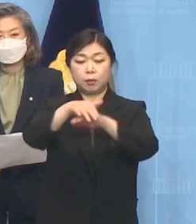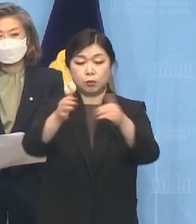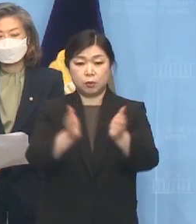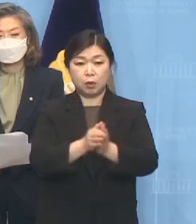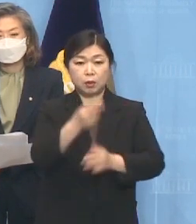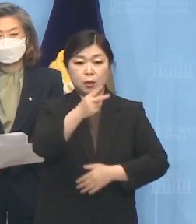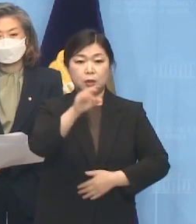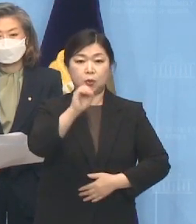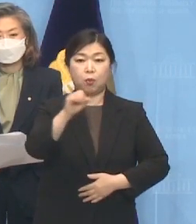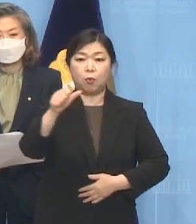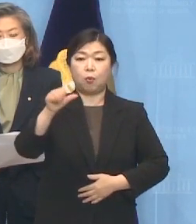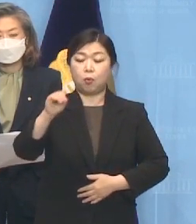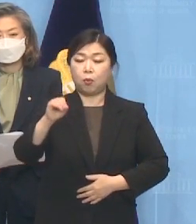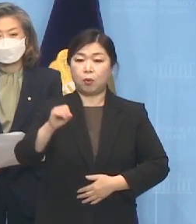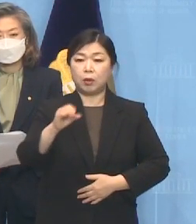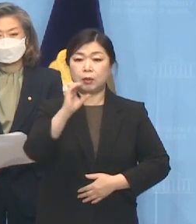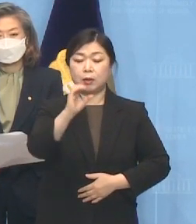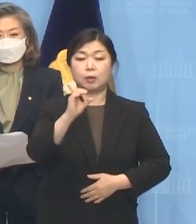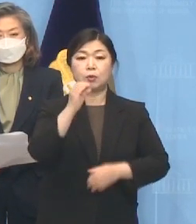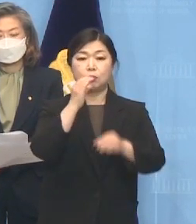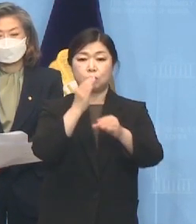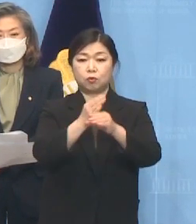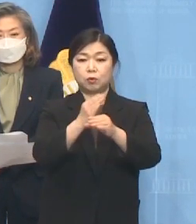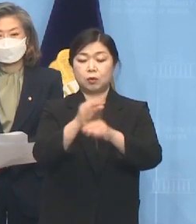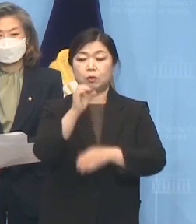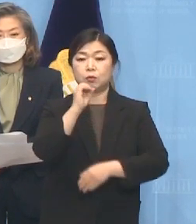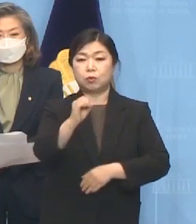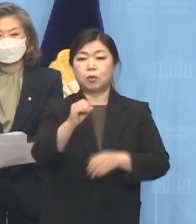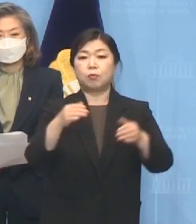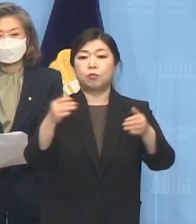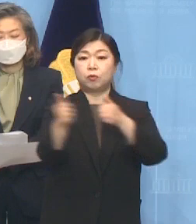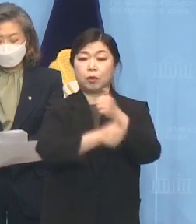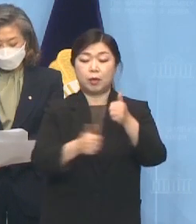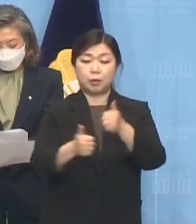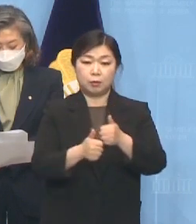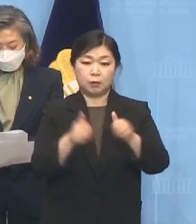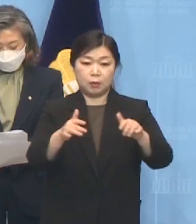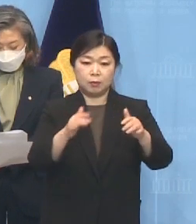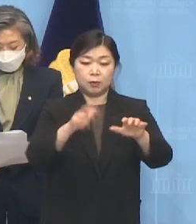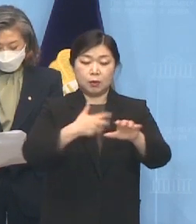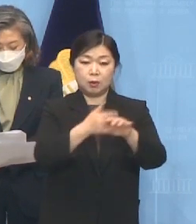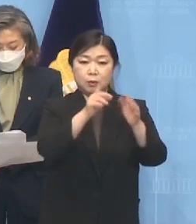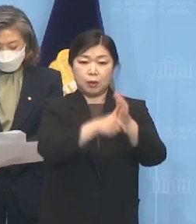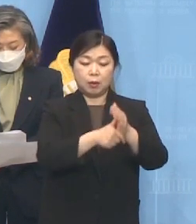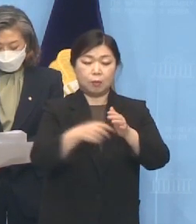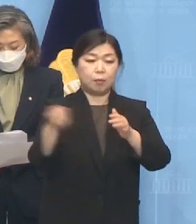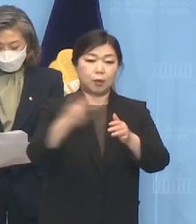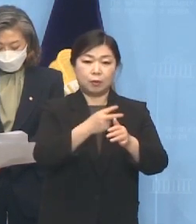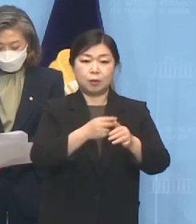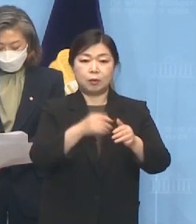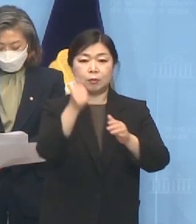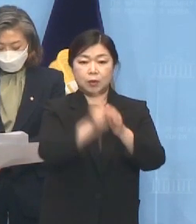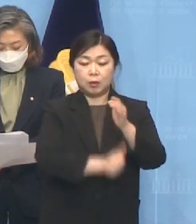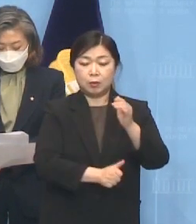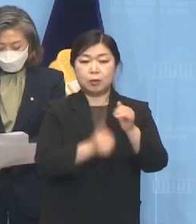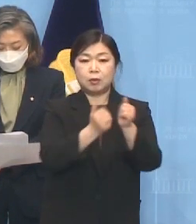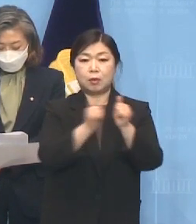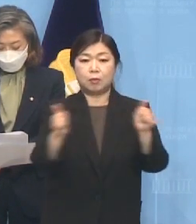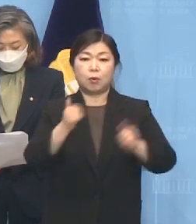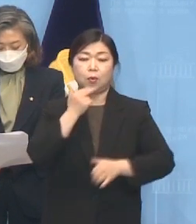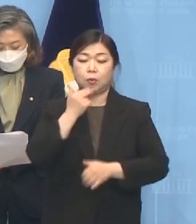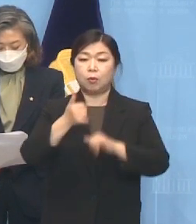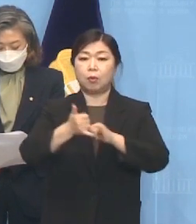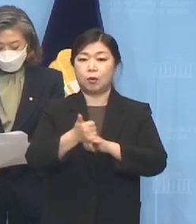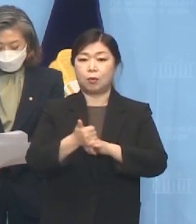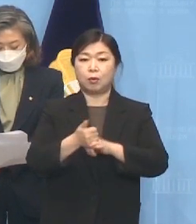2050 탄소중립 요 4는 문명 사적 전환기의 마모되는 기업과 시민이 없도록 하고